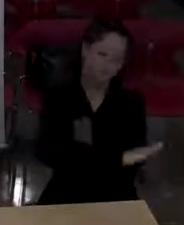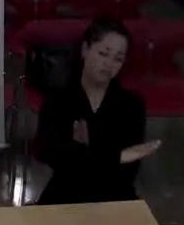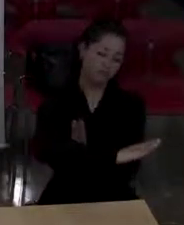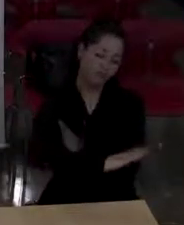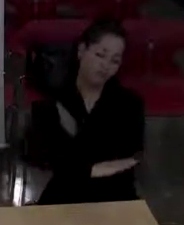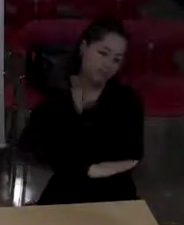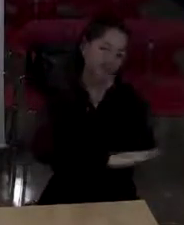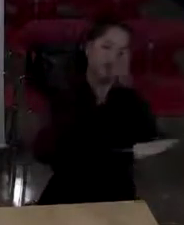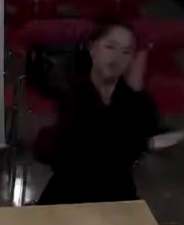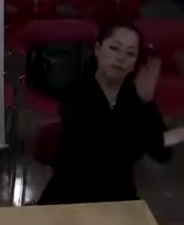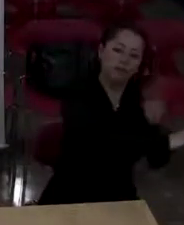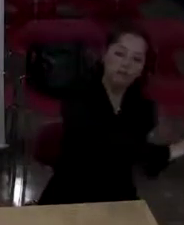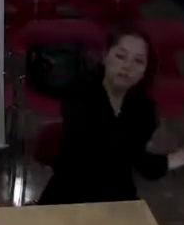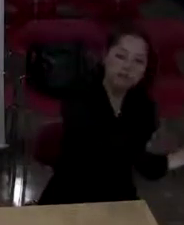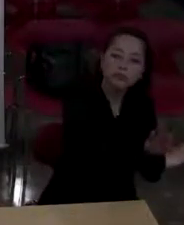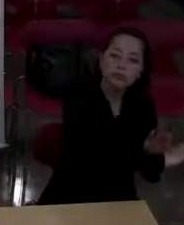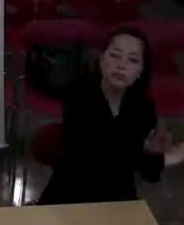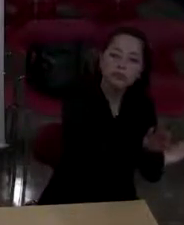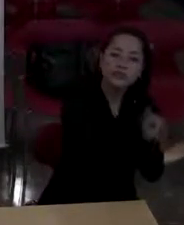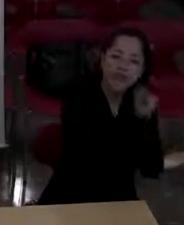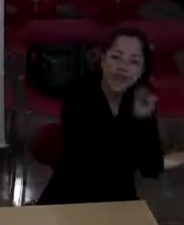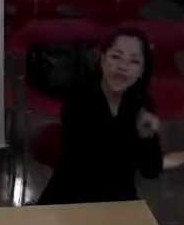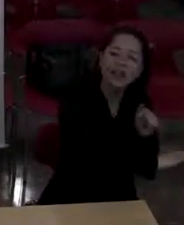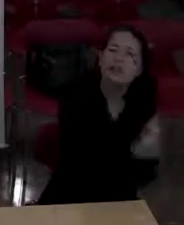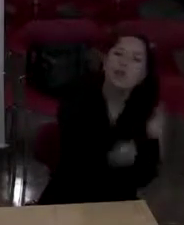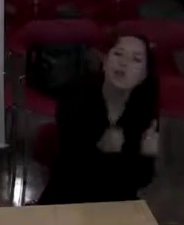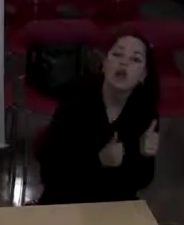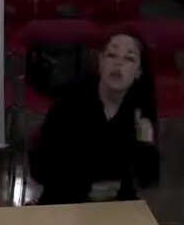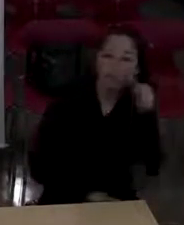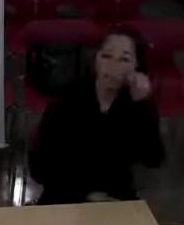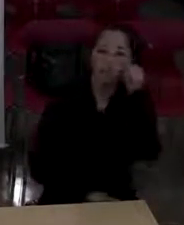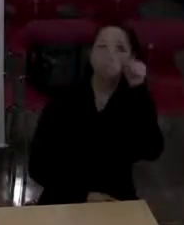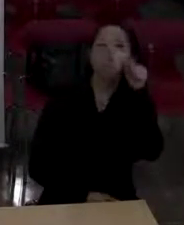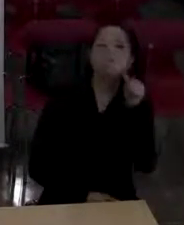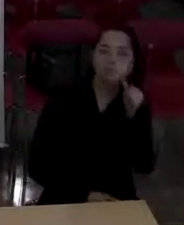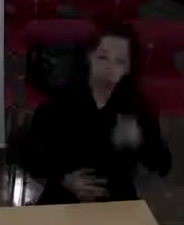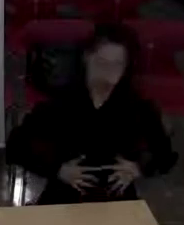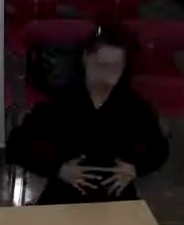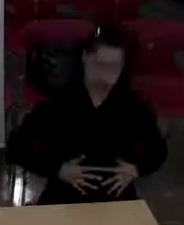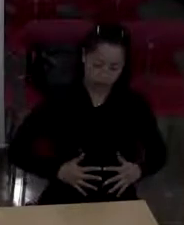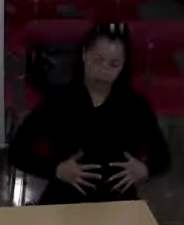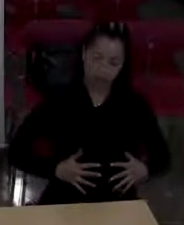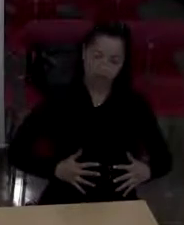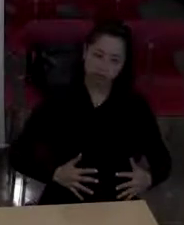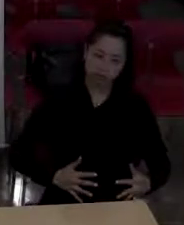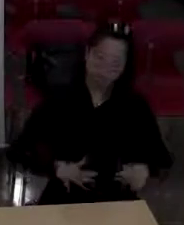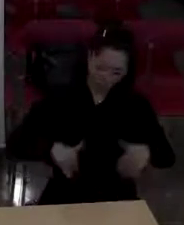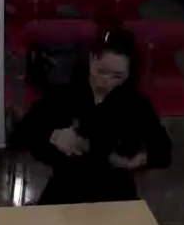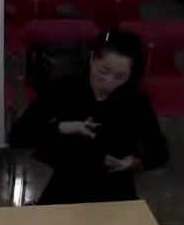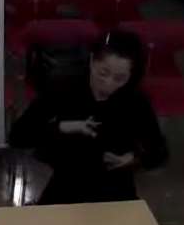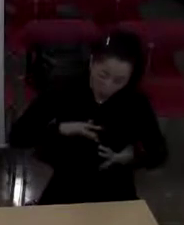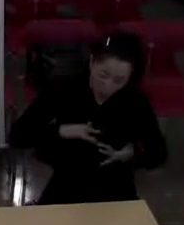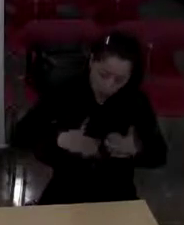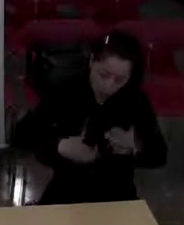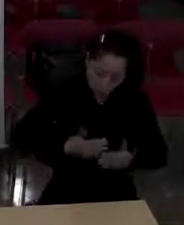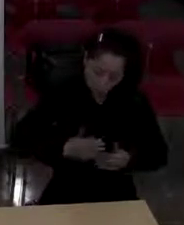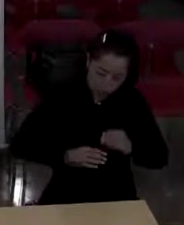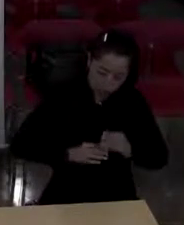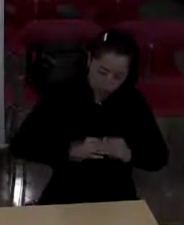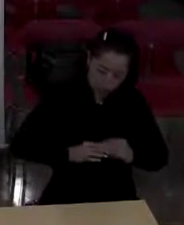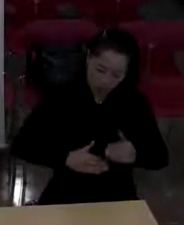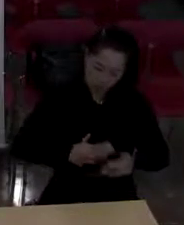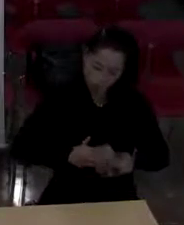empieza a sucederse la competencia comunicativa desde el vientre materno. El tercer momento sería la parte